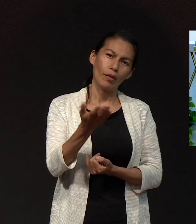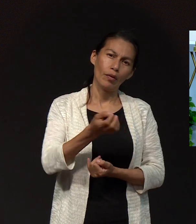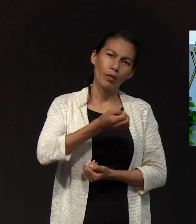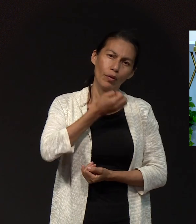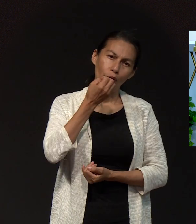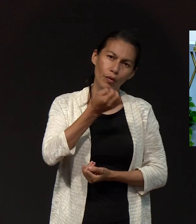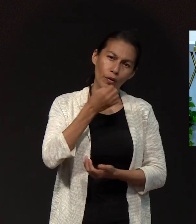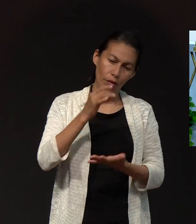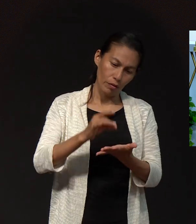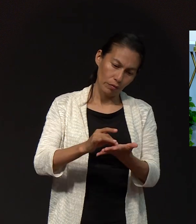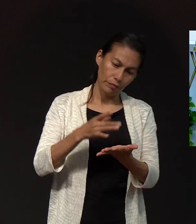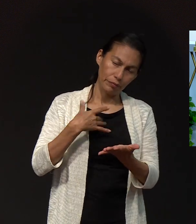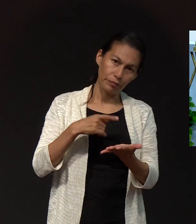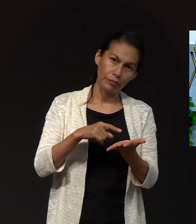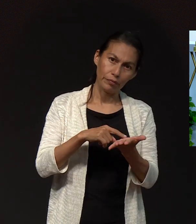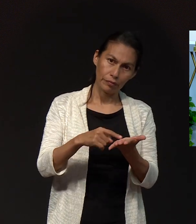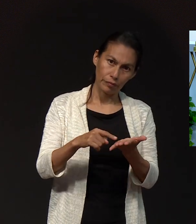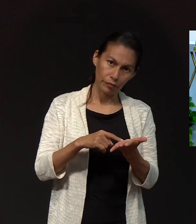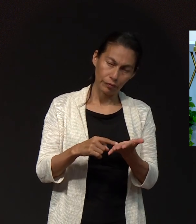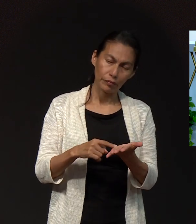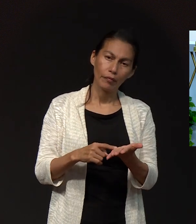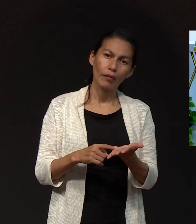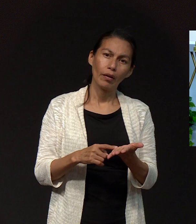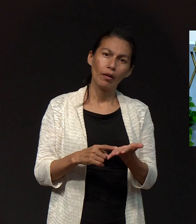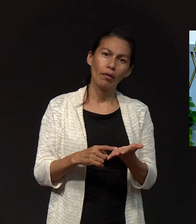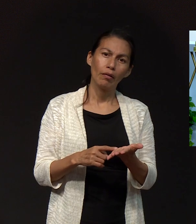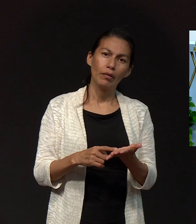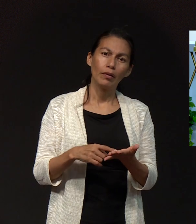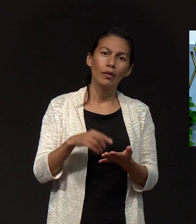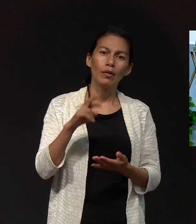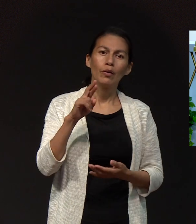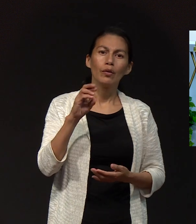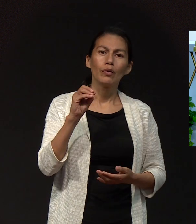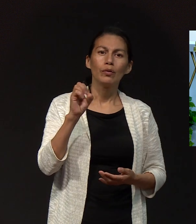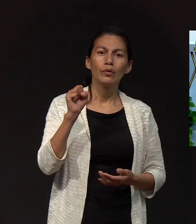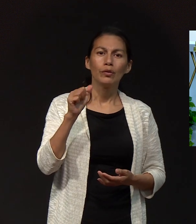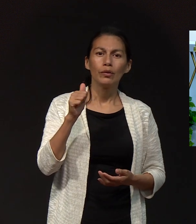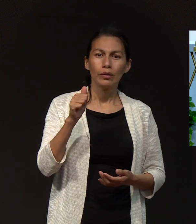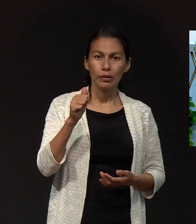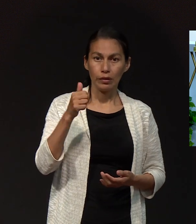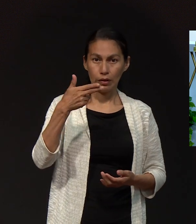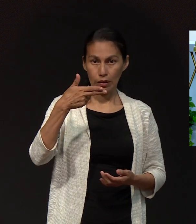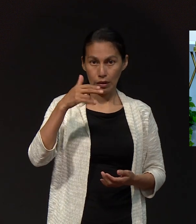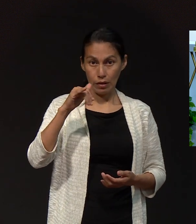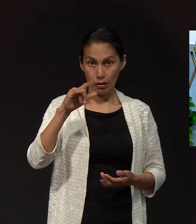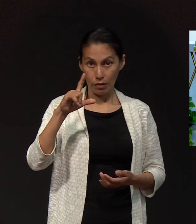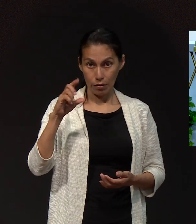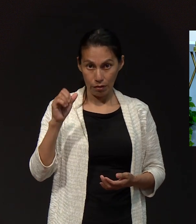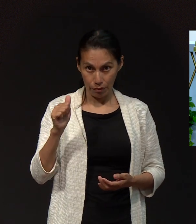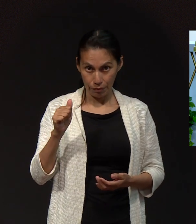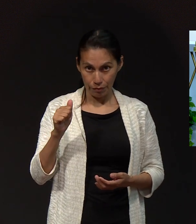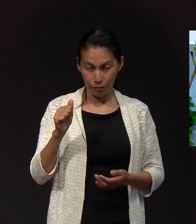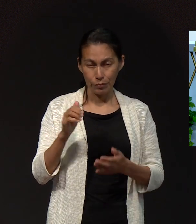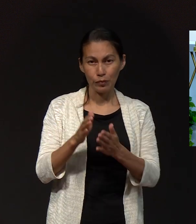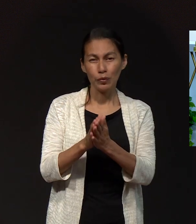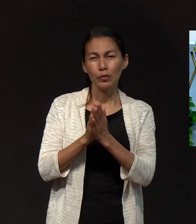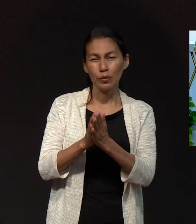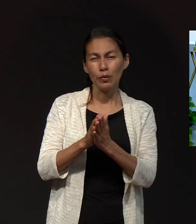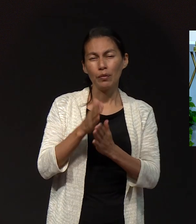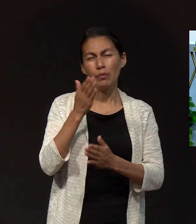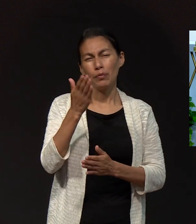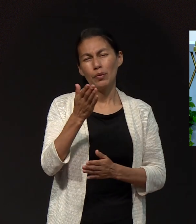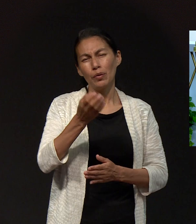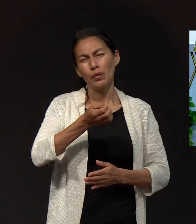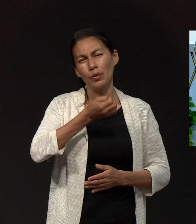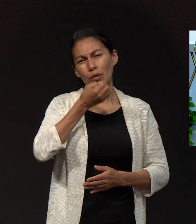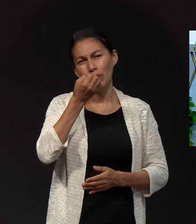oración Que les vamos a mencionar Para que usted se una a nosotros en oración Rosa Hilda Queridos, por favor Les